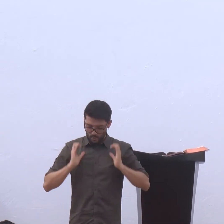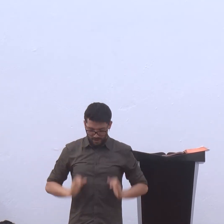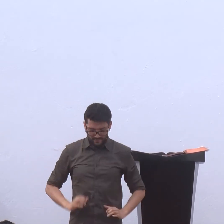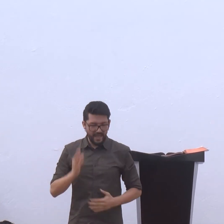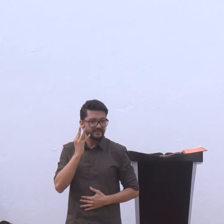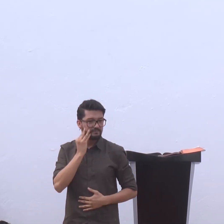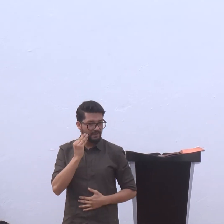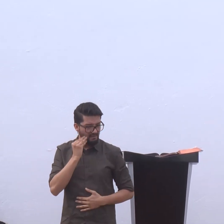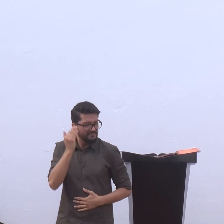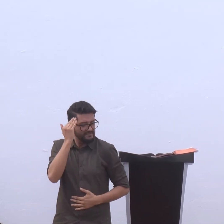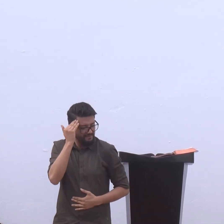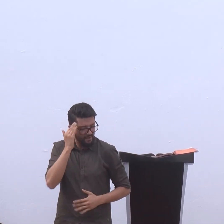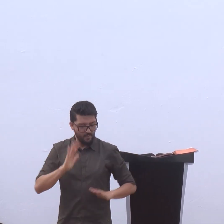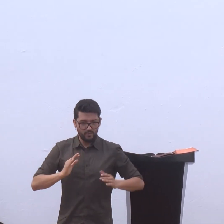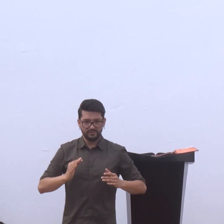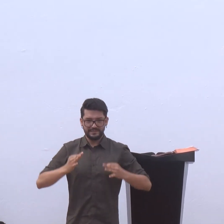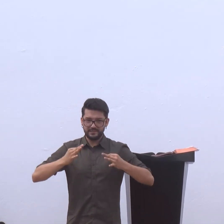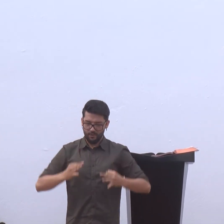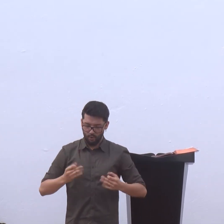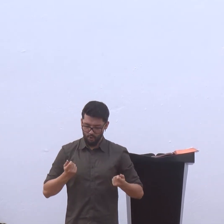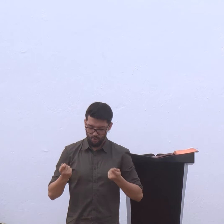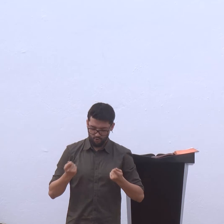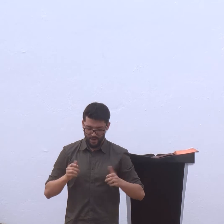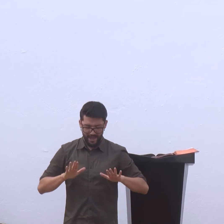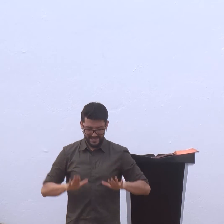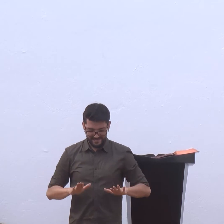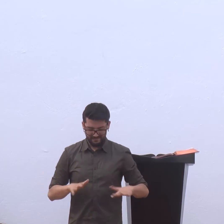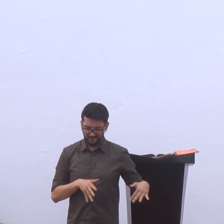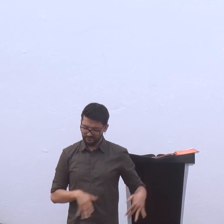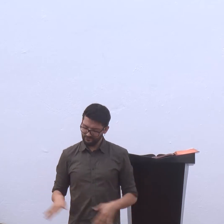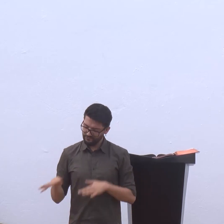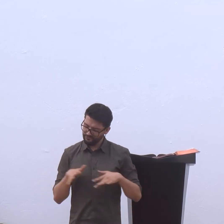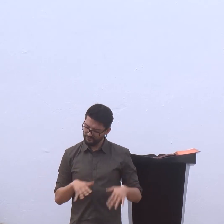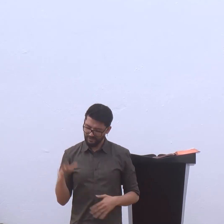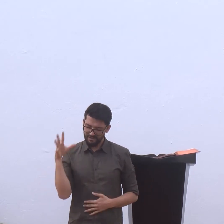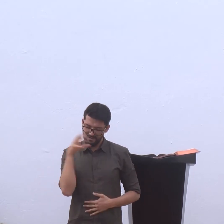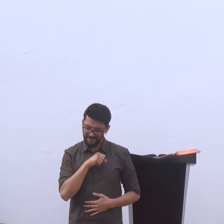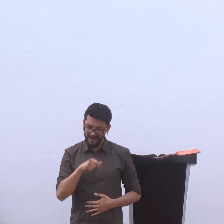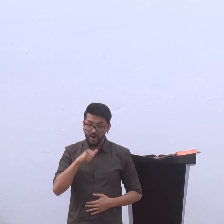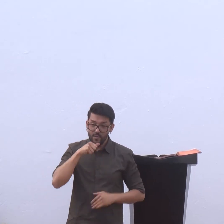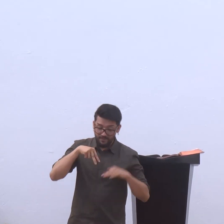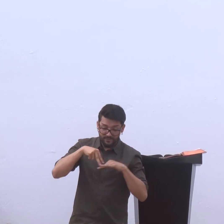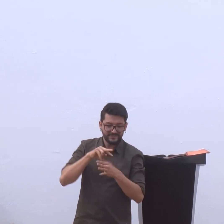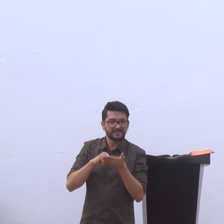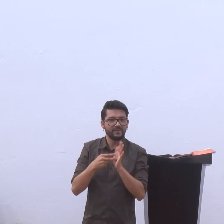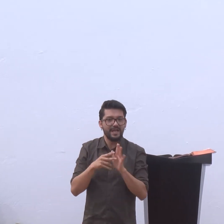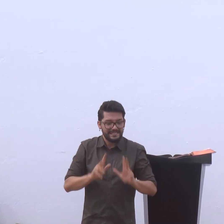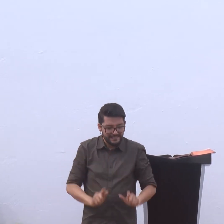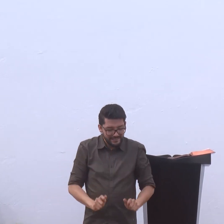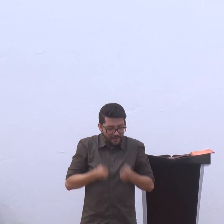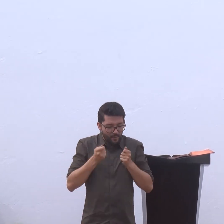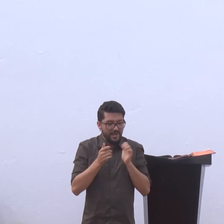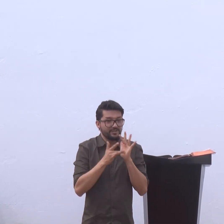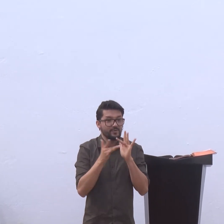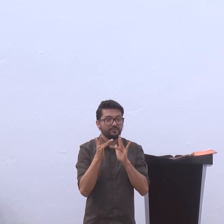pues él tiene el control natural de su cuerpo, se siente seguro y puede atravesar el río sin ningún problema.